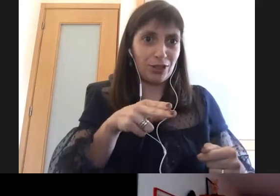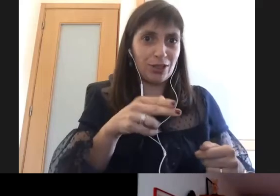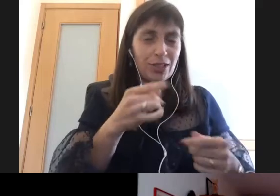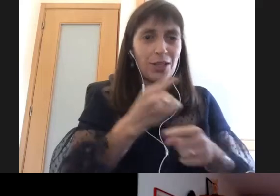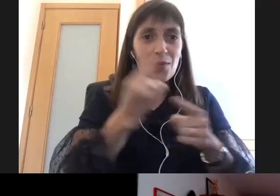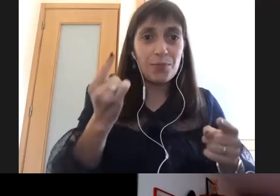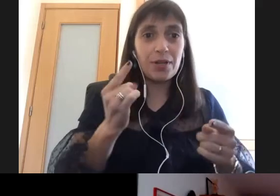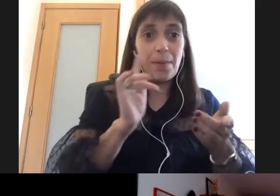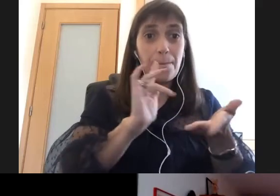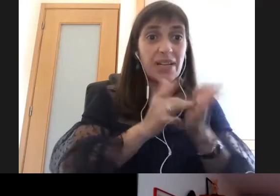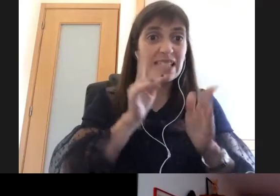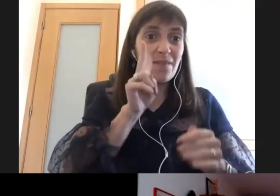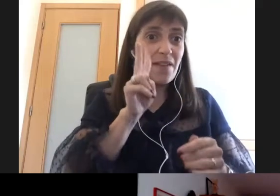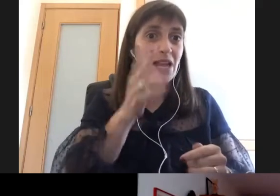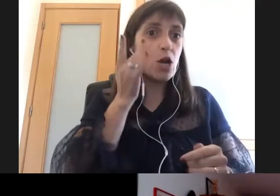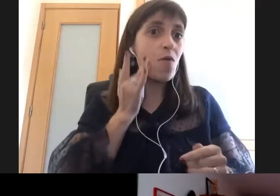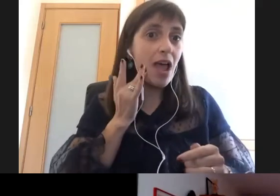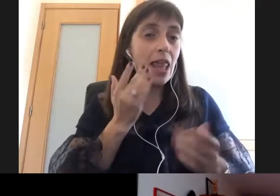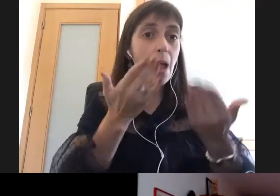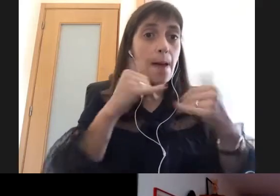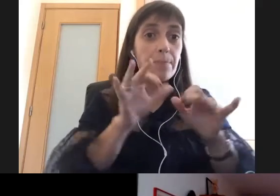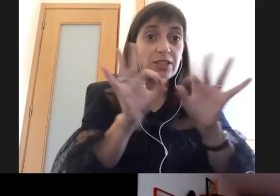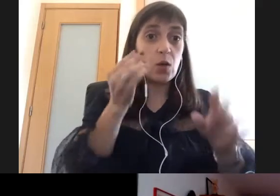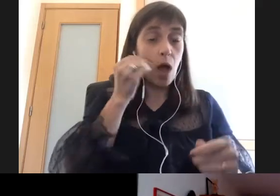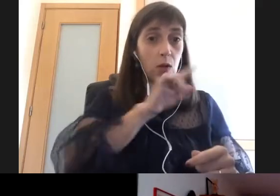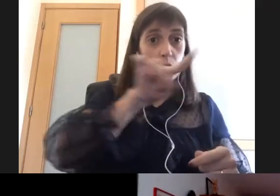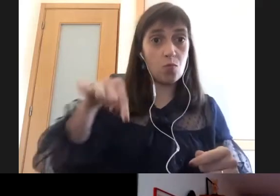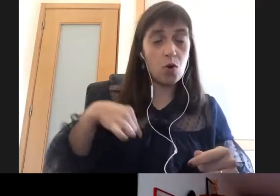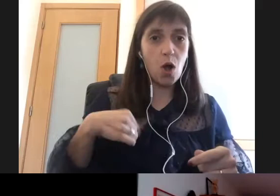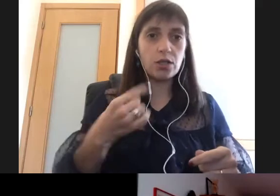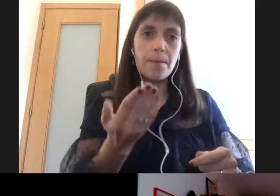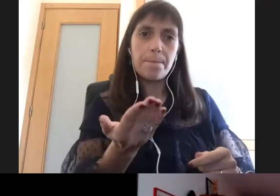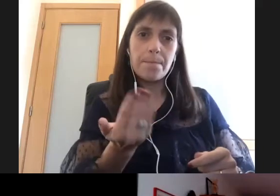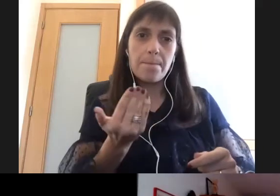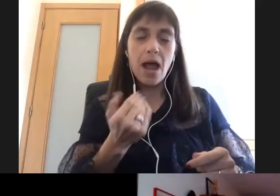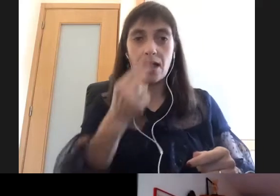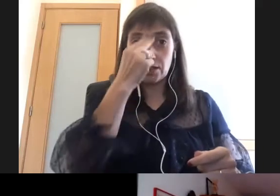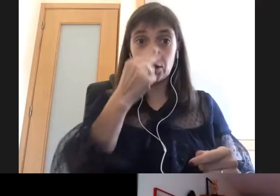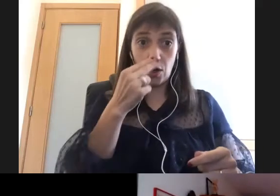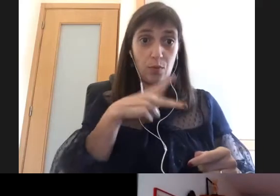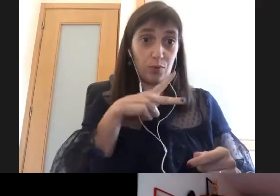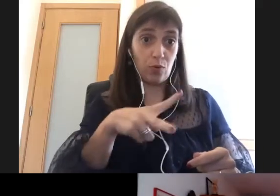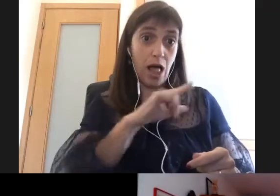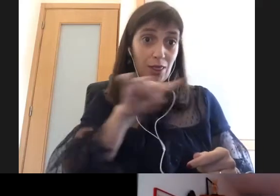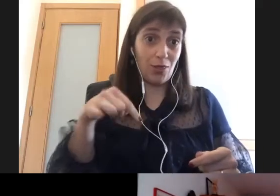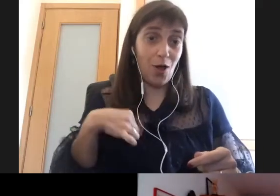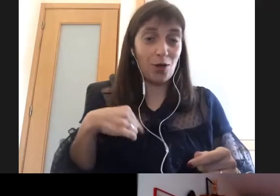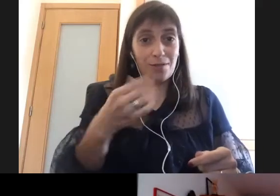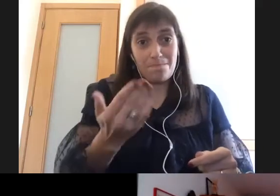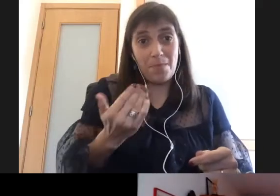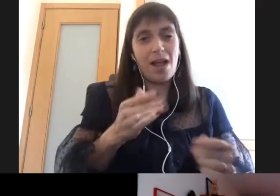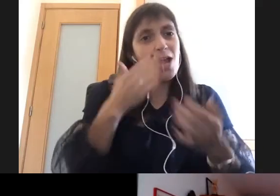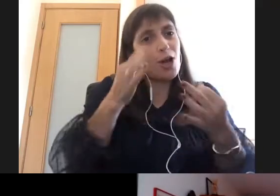Brasil nas novelas, mas que, assim como nós temos alguma carência de entender a história de Portugal, é normal que os